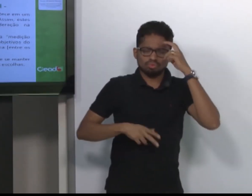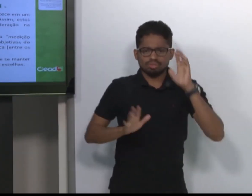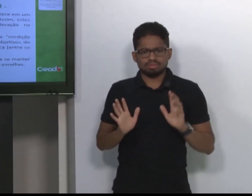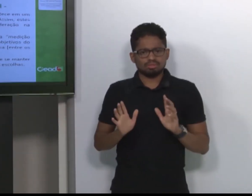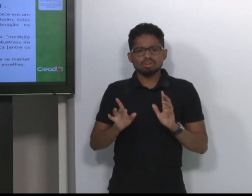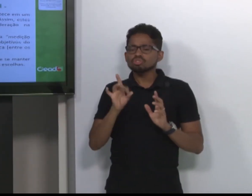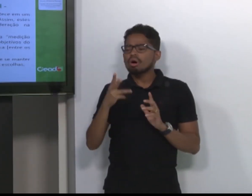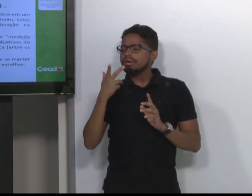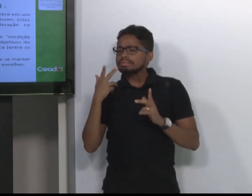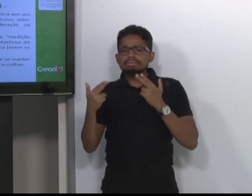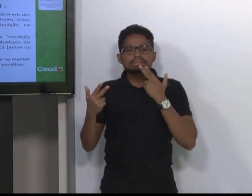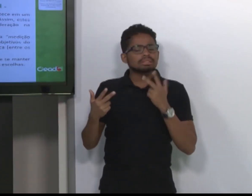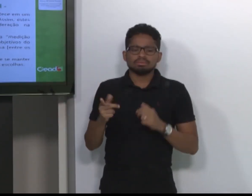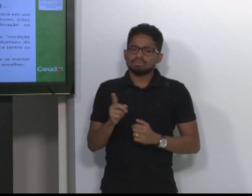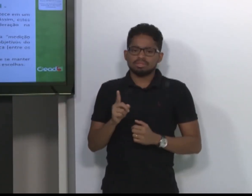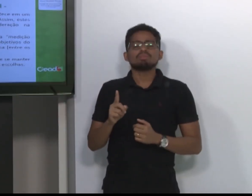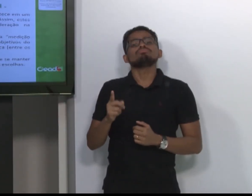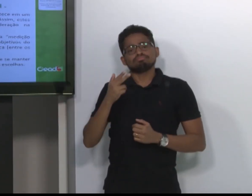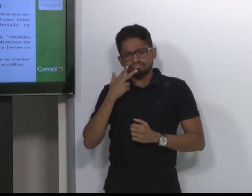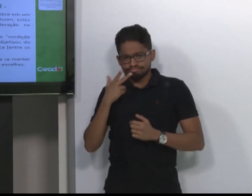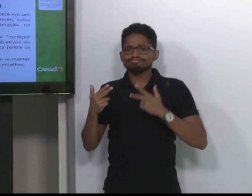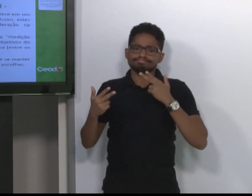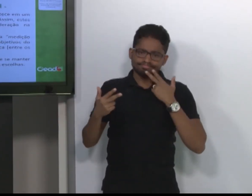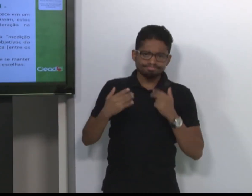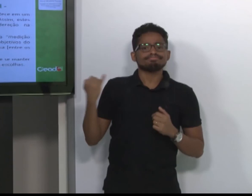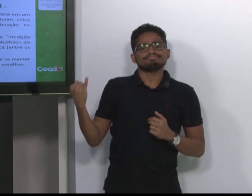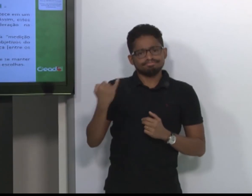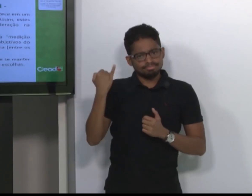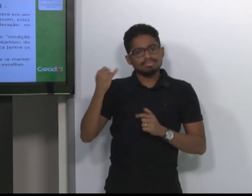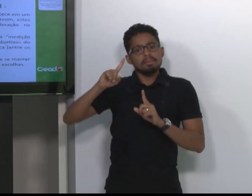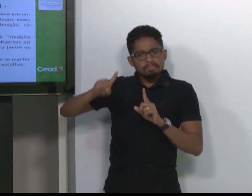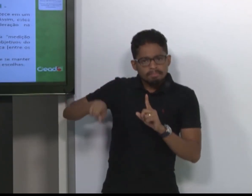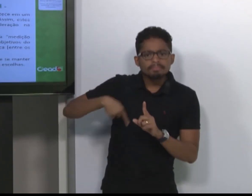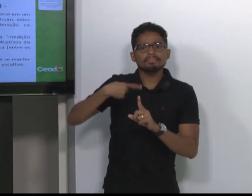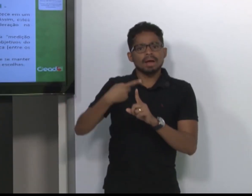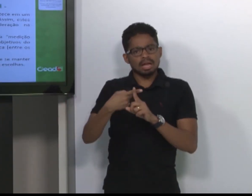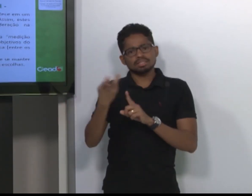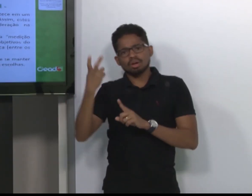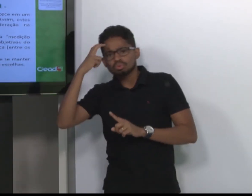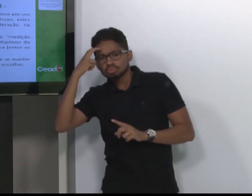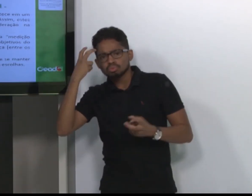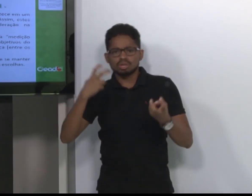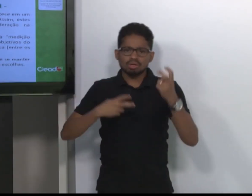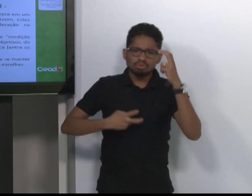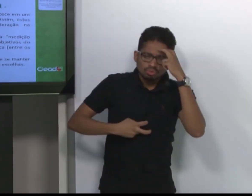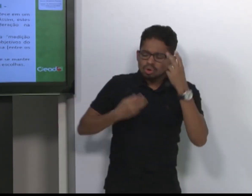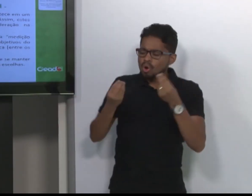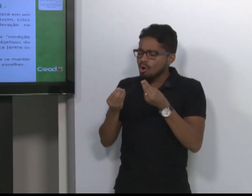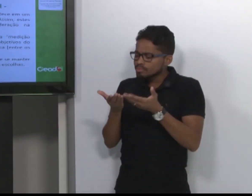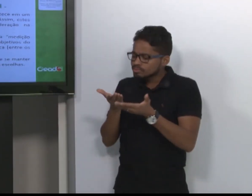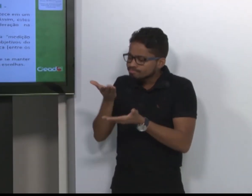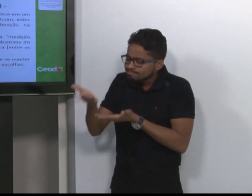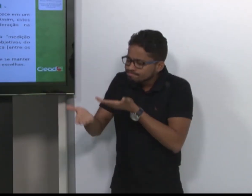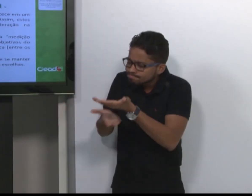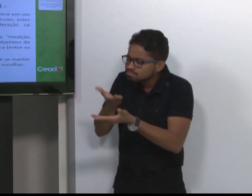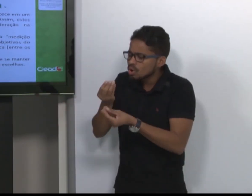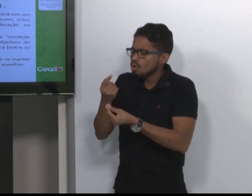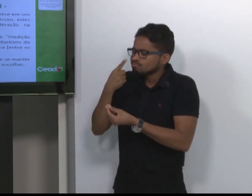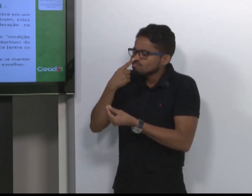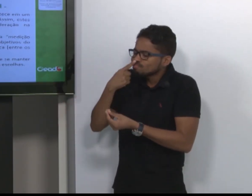tradutor-intérprete, não somente a língua, mas também as culturas envolvidas. Faz-se necessário que